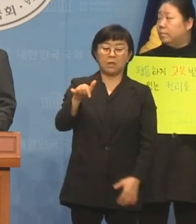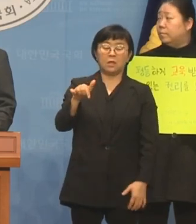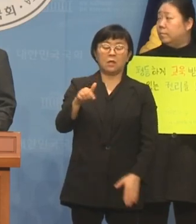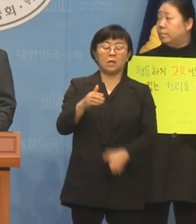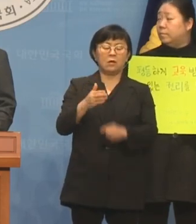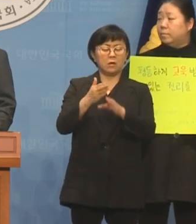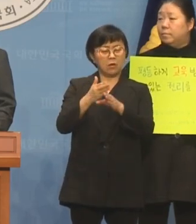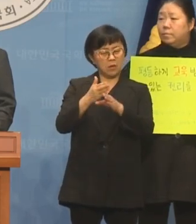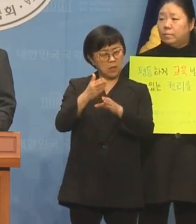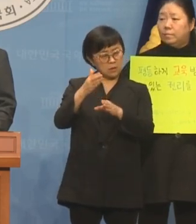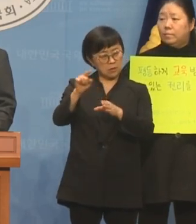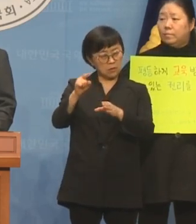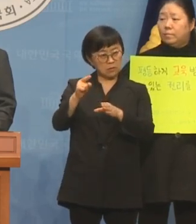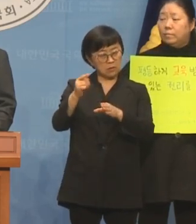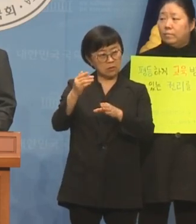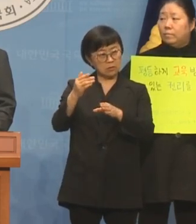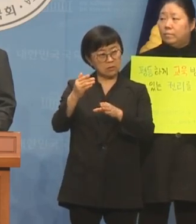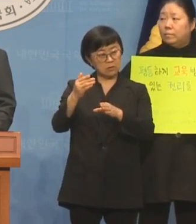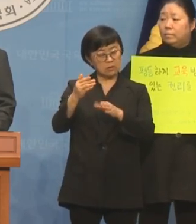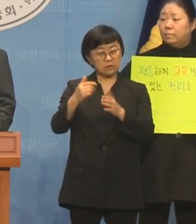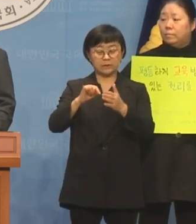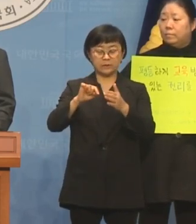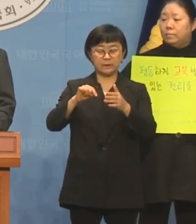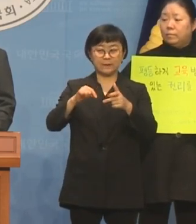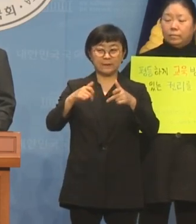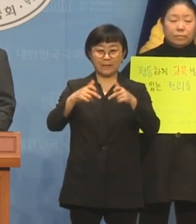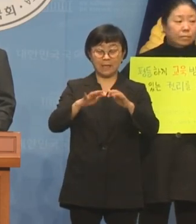경계선지능인을 키우고 있는 그런 부모님들과 함께